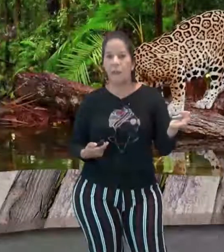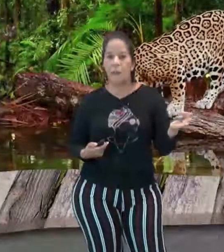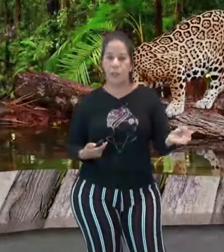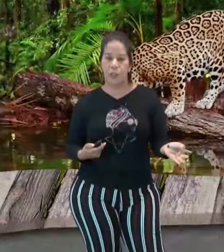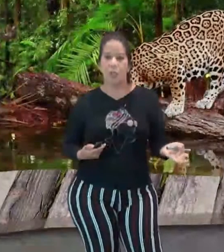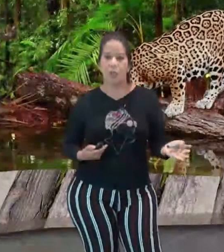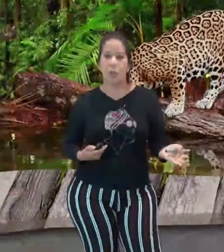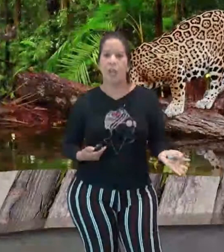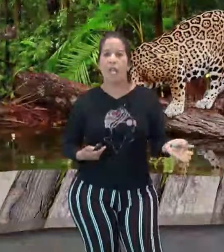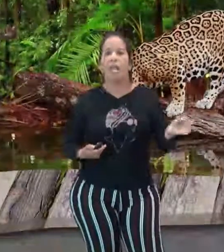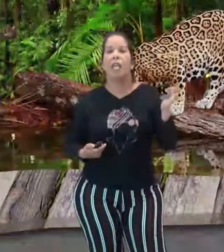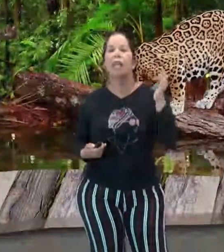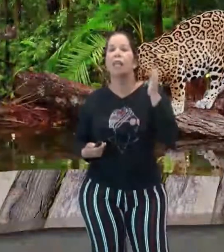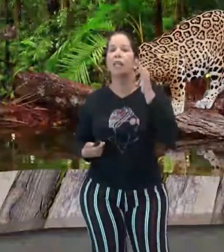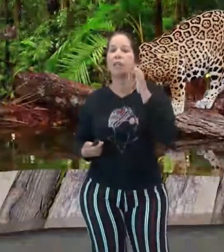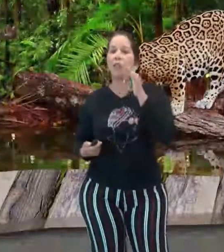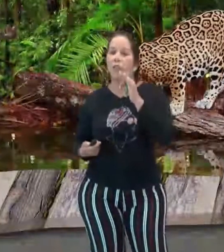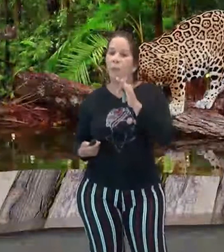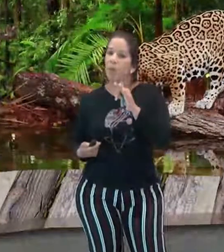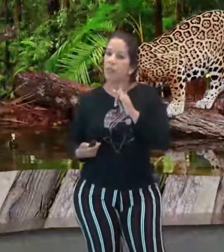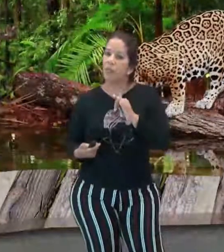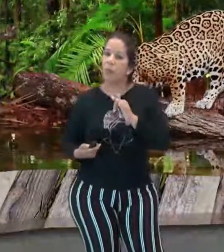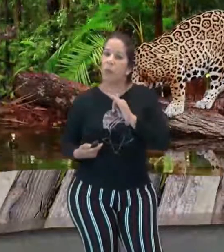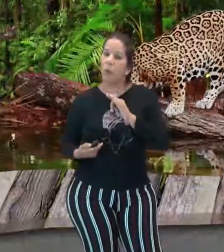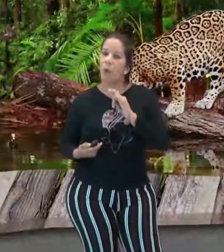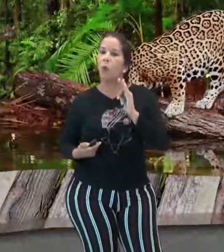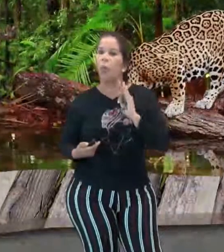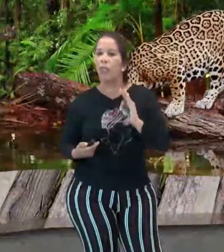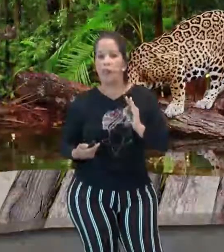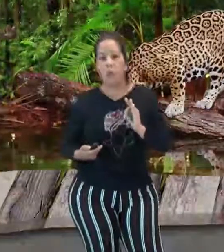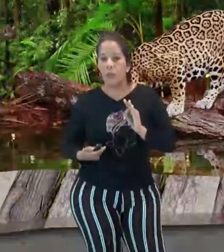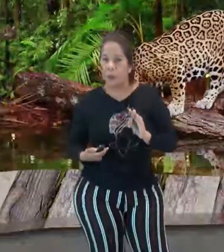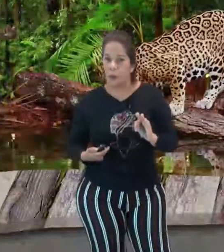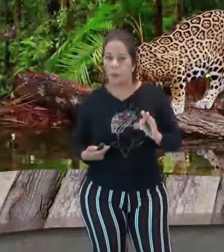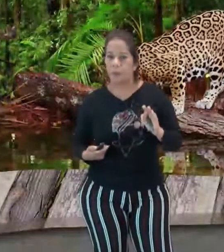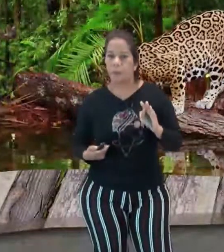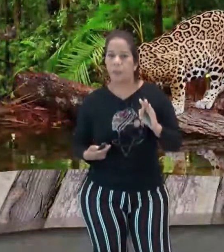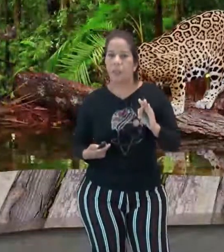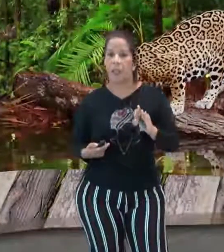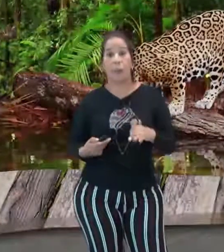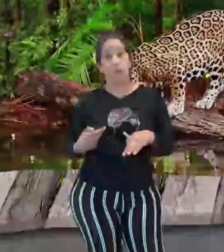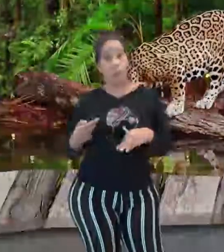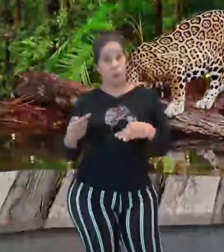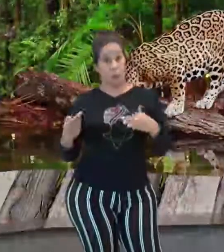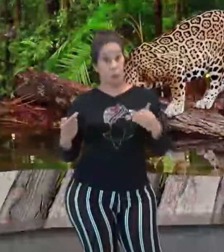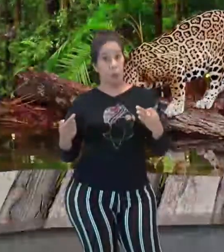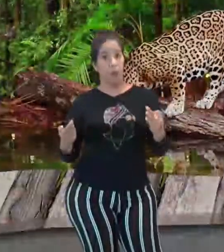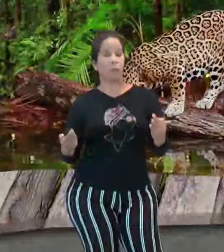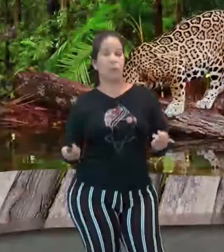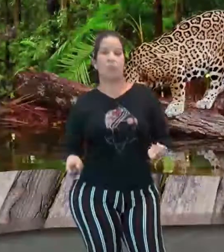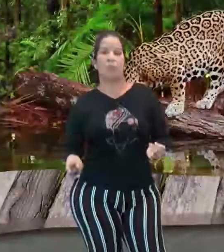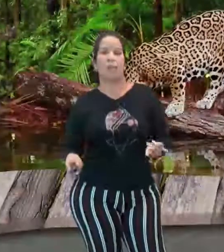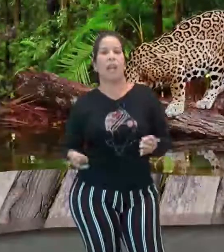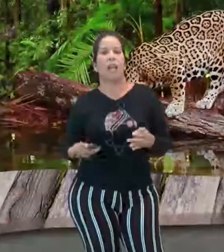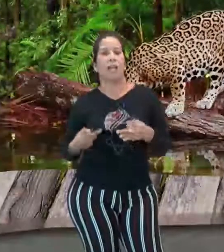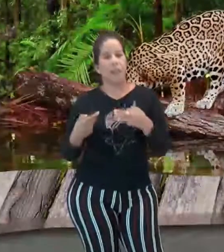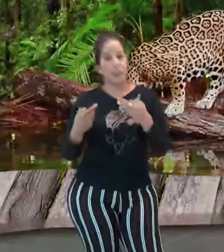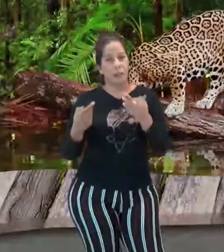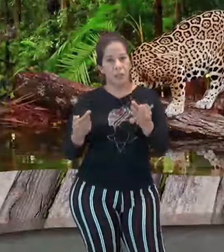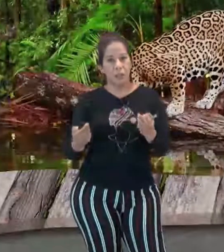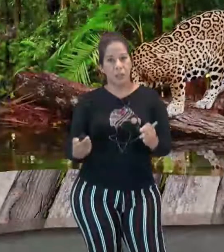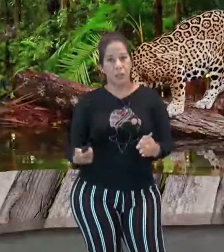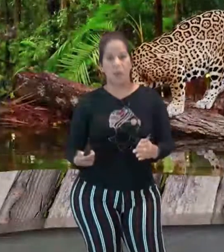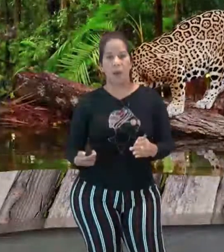lá no epidídimo, eles agora precisam concluir a sua missão. Então, precisam estar muito bem nutridos. Aí lá